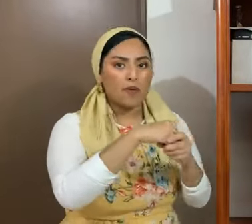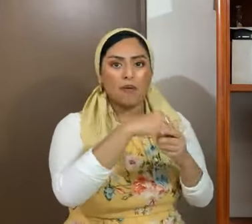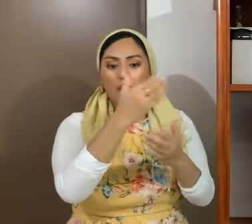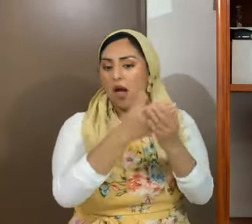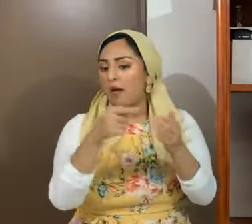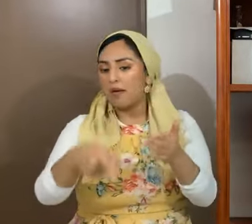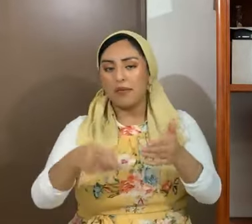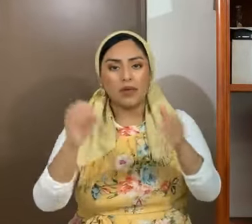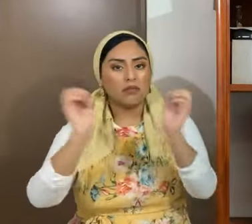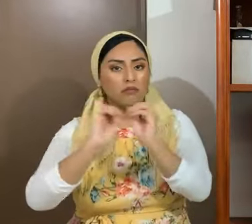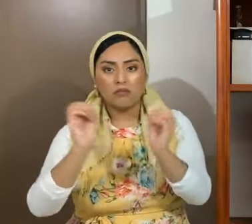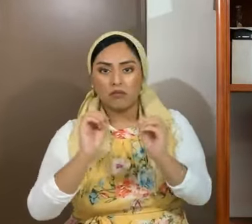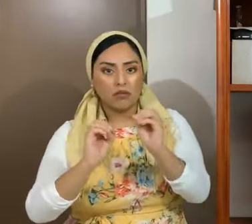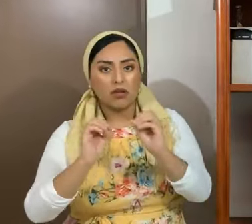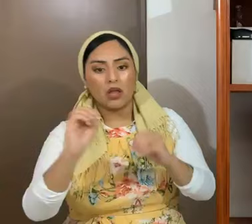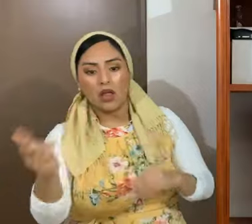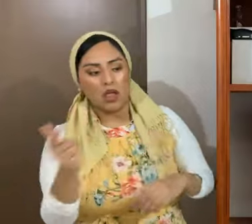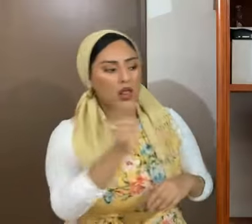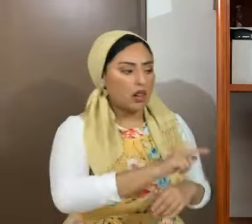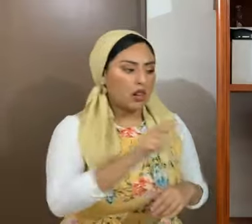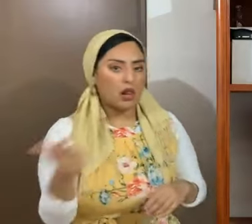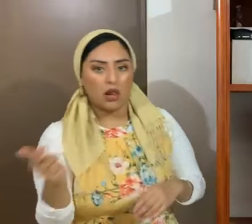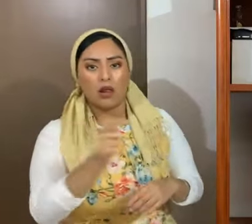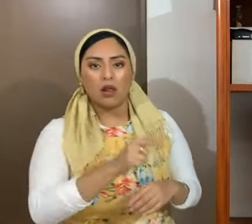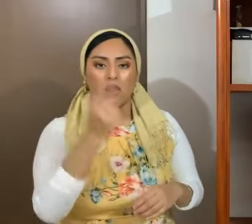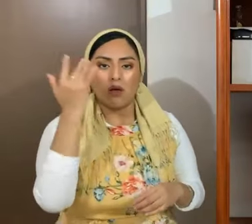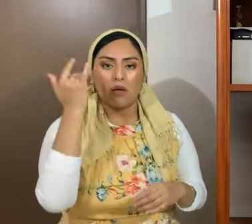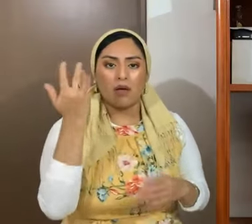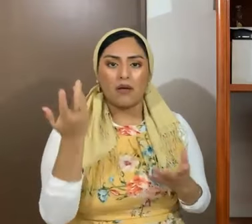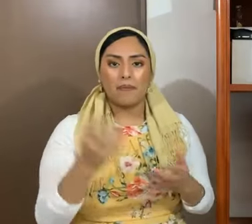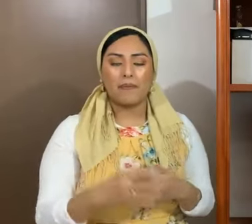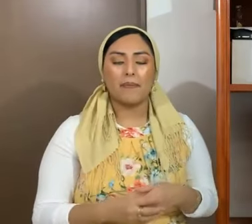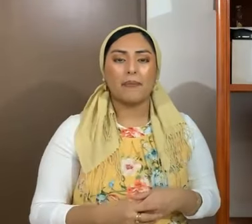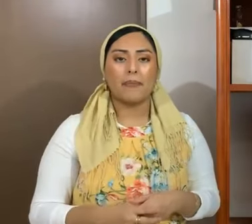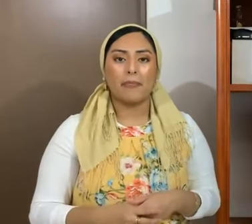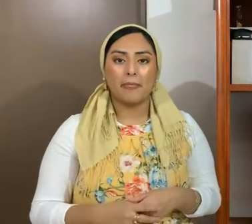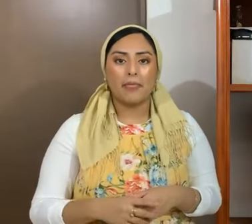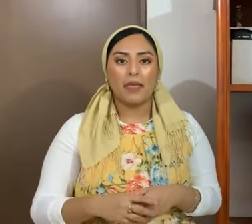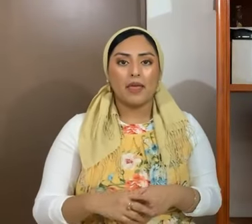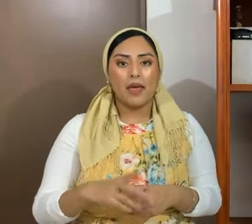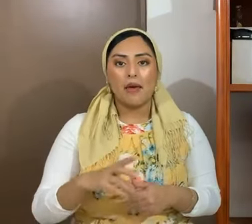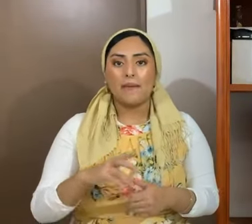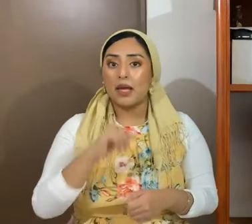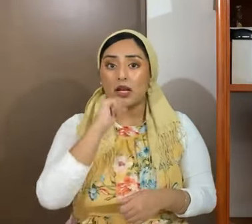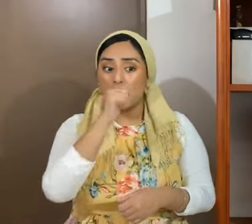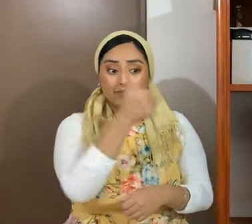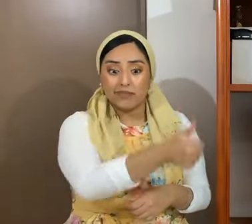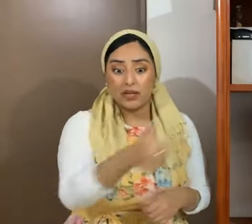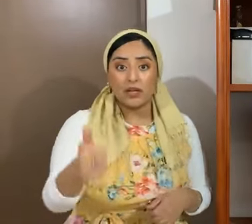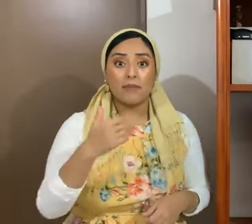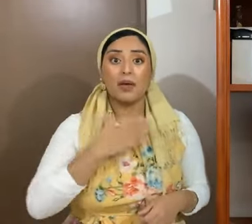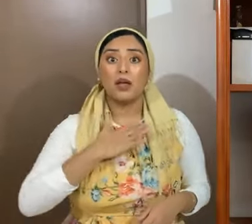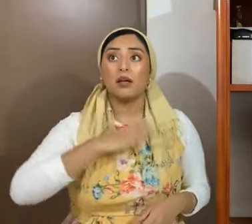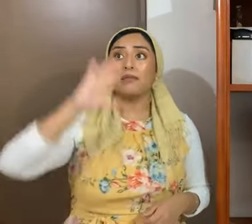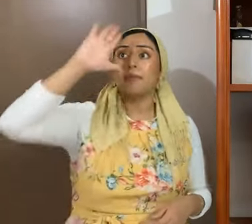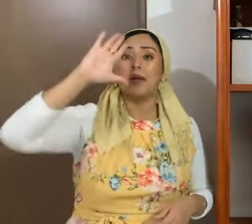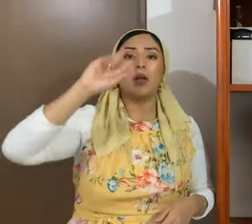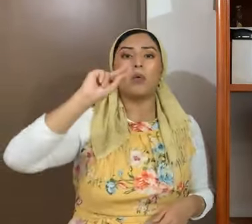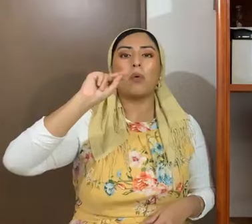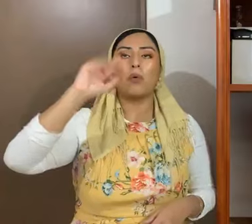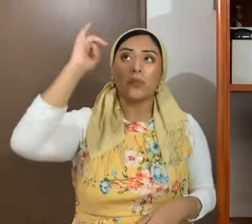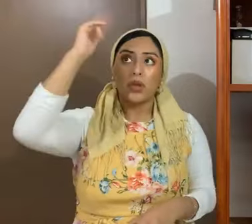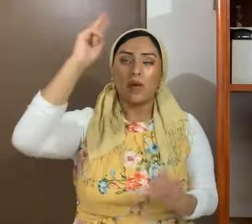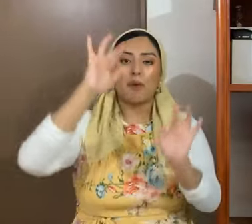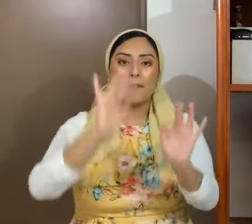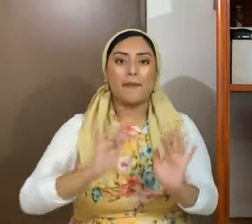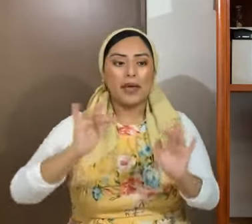una autoridad, no una posición, una autoridad, y otros son pueblo? Porque no es del que quiere ni del que corre, sino del que Yahweh